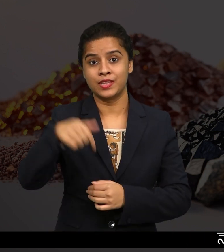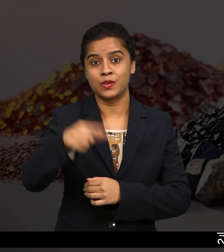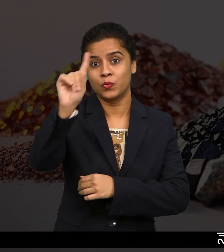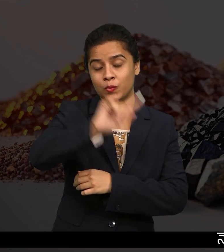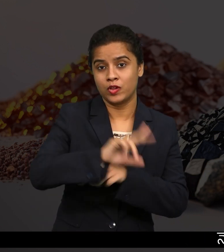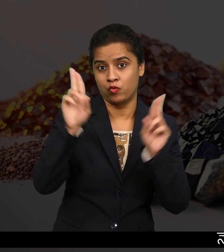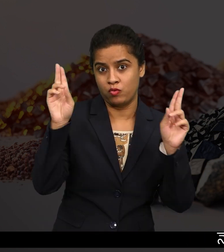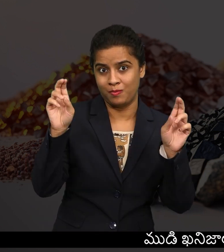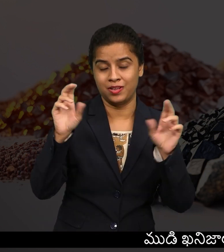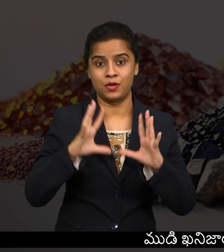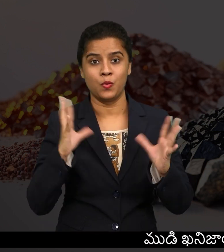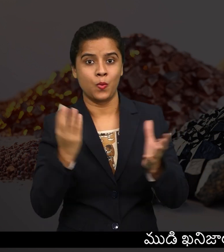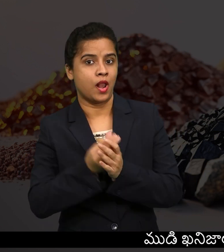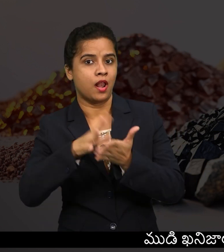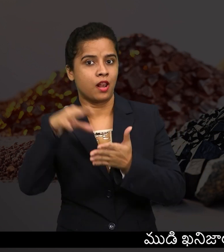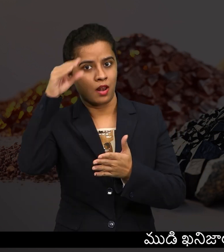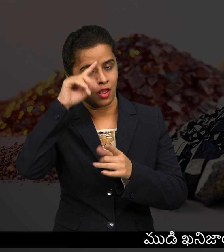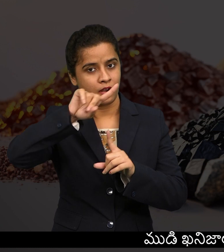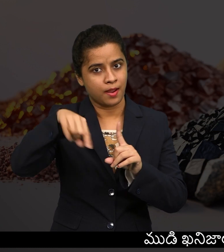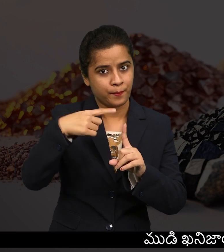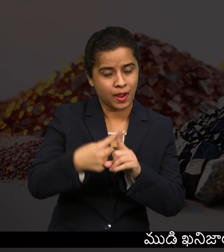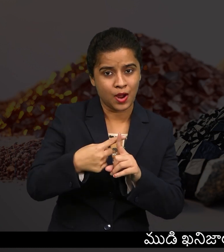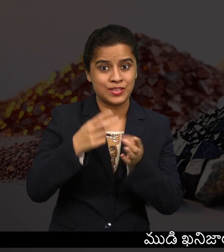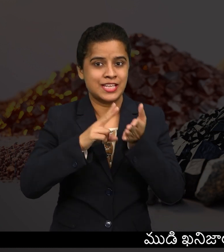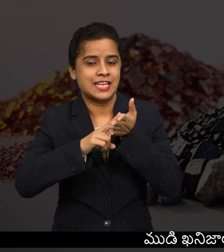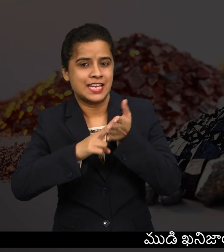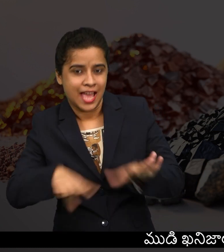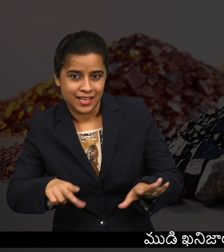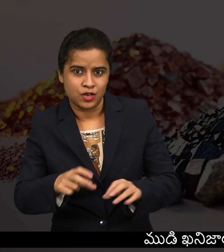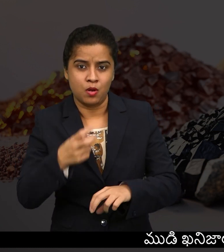నేటి టాపిక్లో మనం ముడి ఖనిజాల గురించి తెలుసుకుందాం.